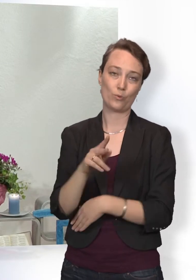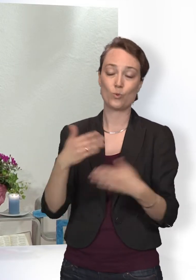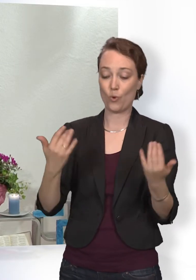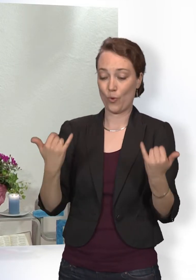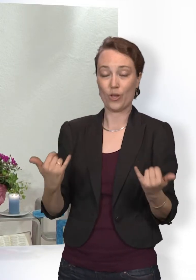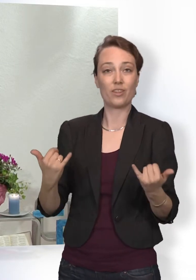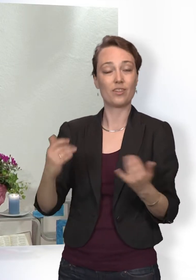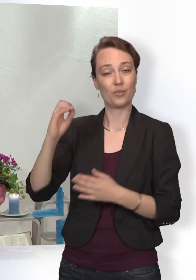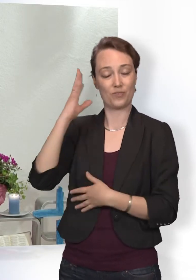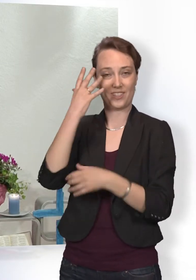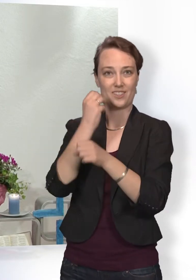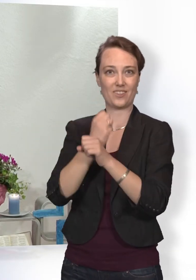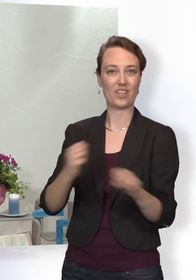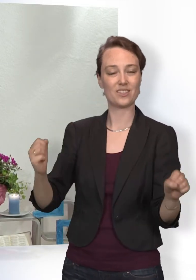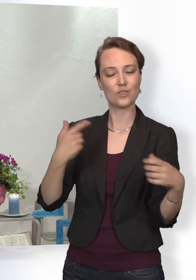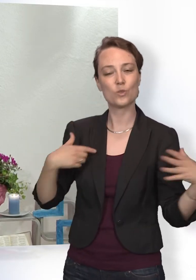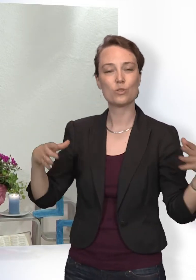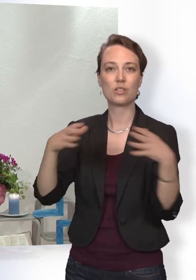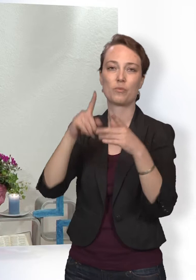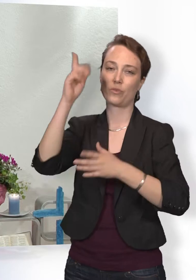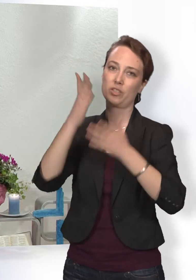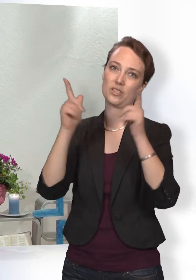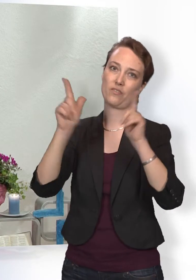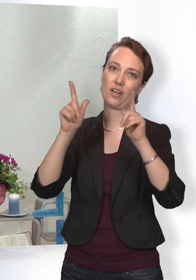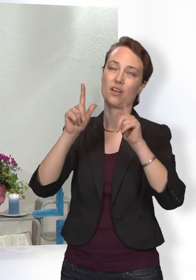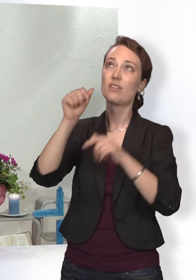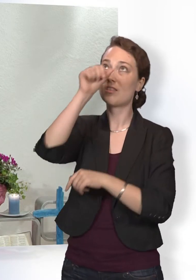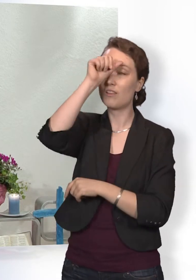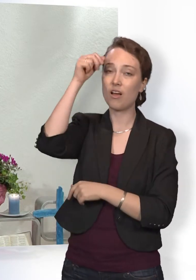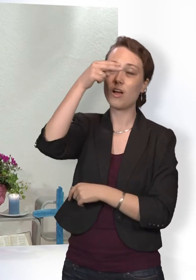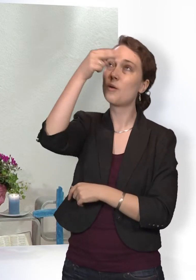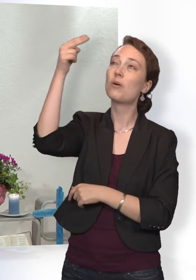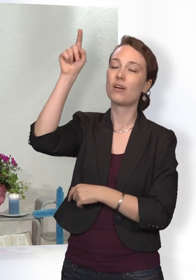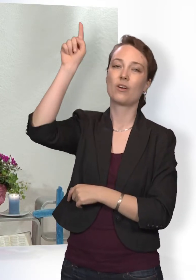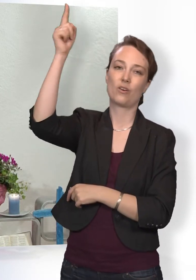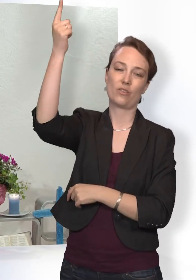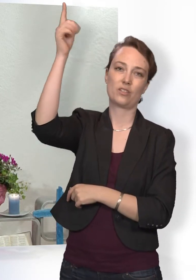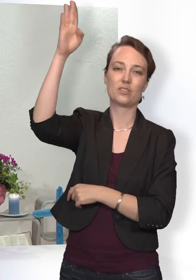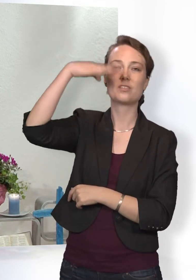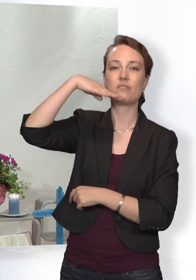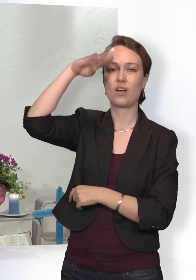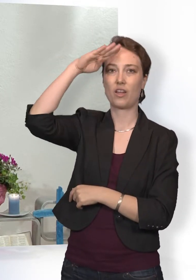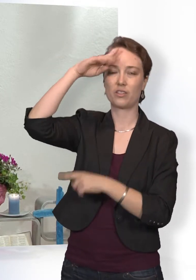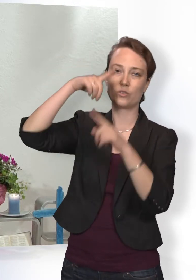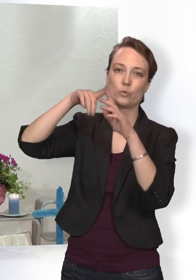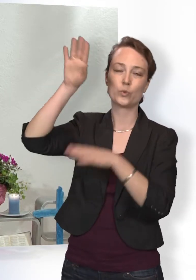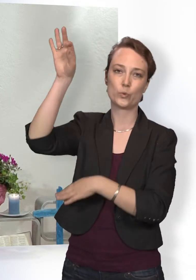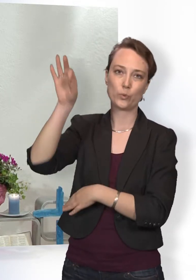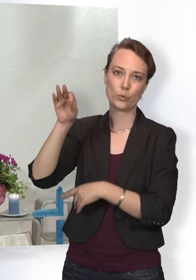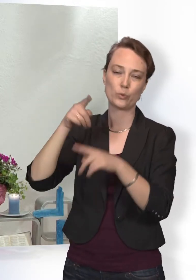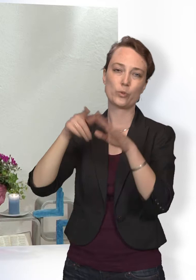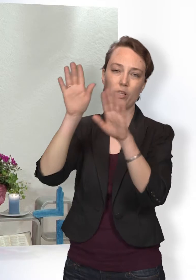Pfingstfest diesen Gottesdienst feiern, im Namen Gottes, des Vaters und des Sohnes und des Heiligen